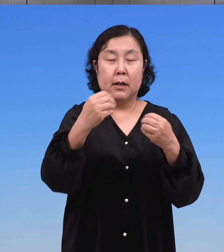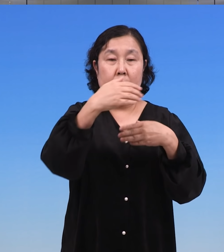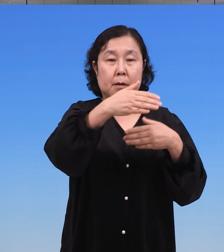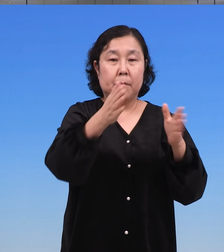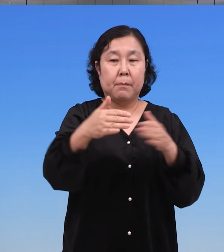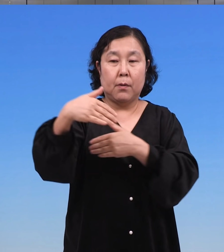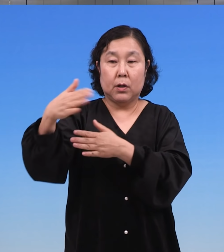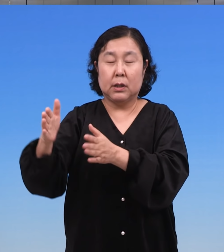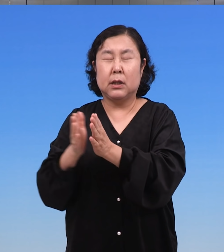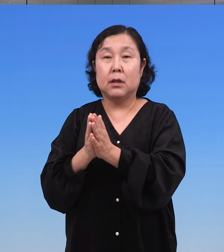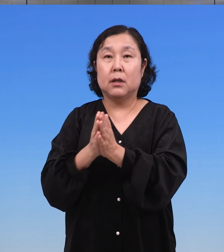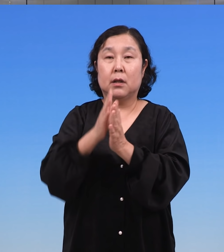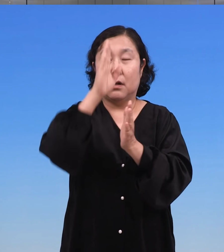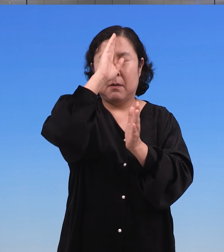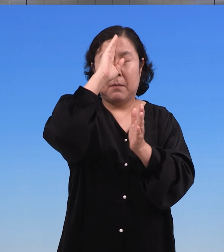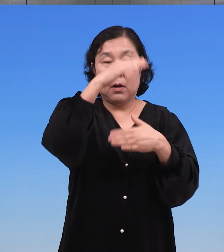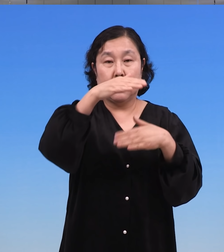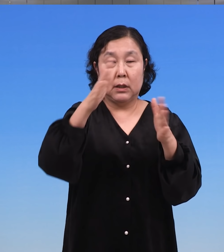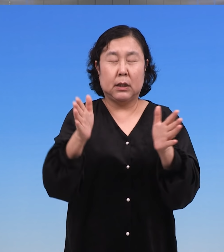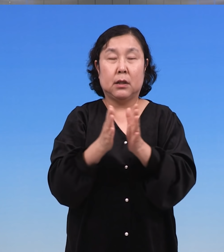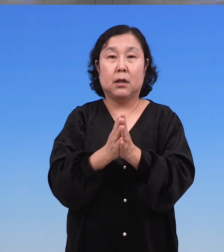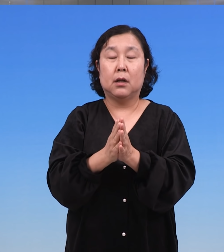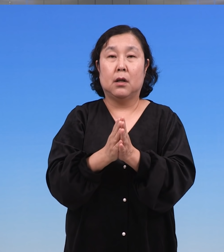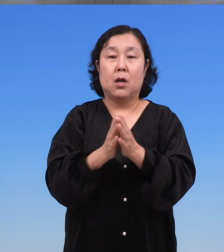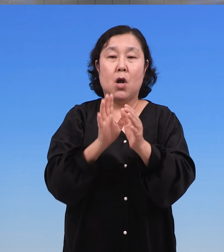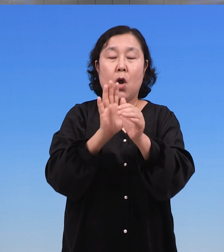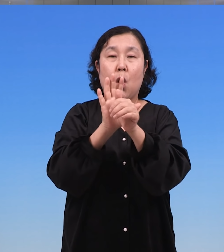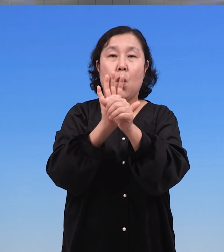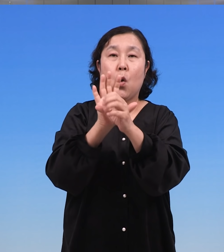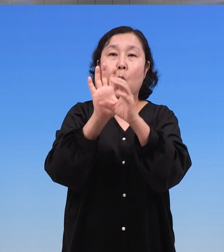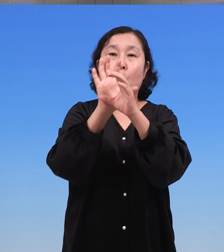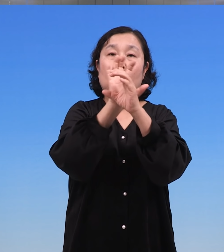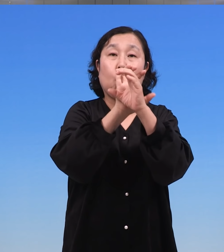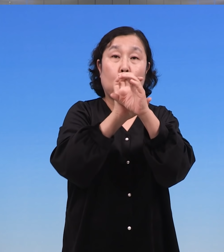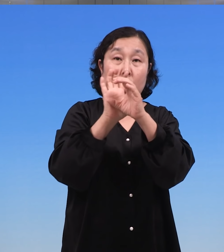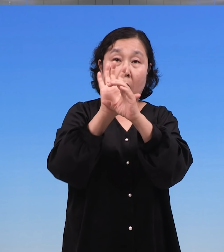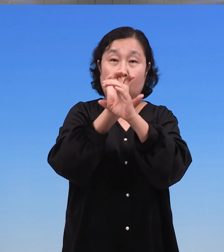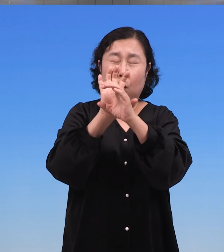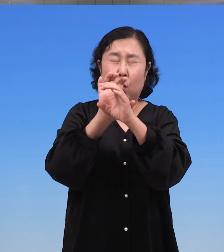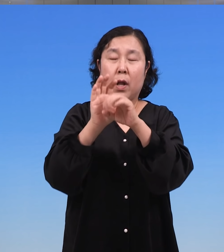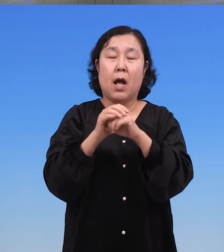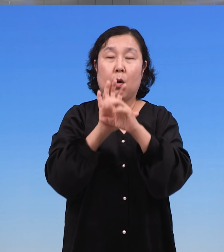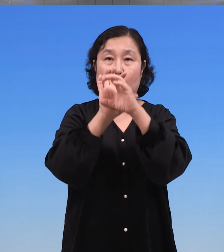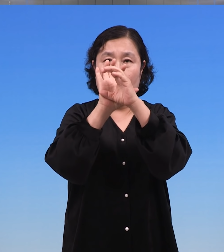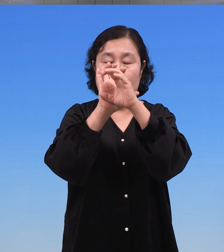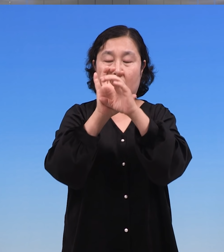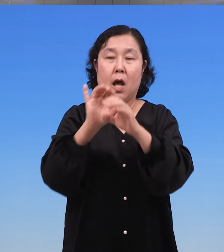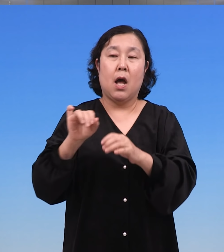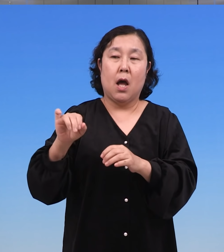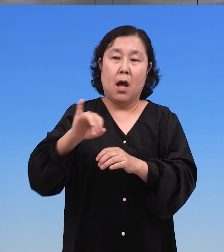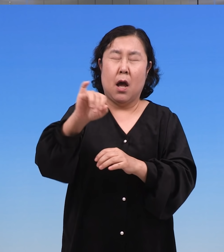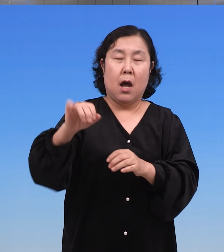병실을 통째로 코로나 전담 거점 병원으로 그렇게 만들었다는